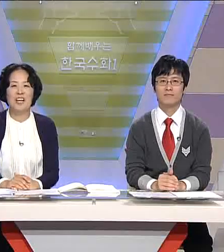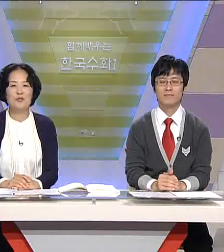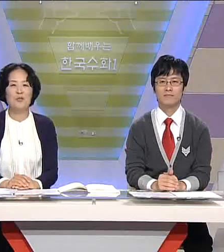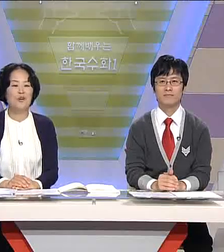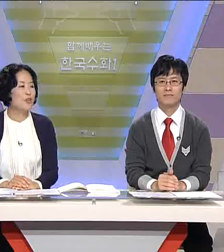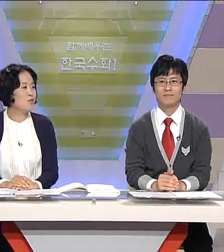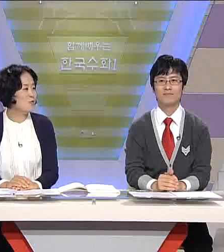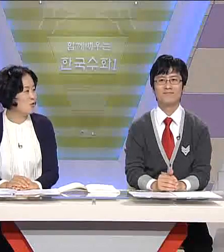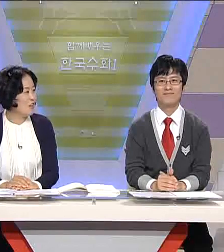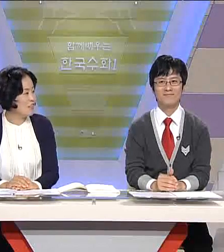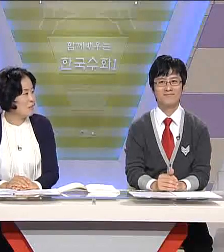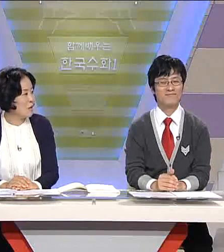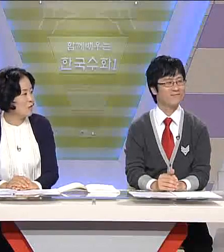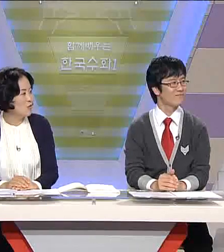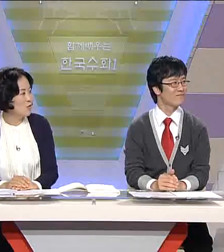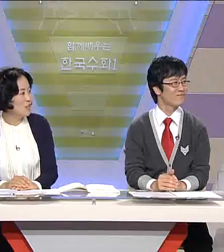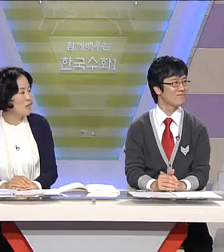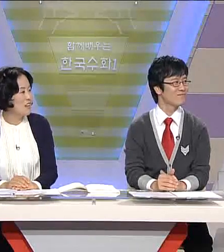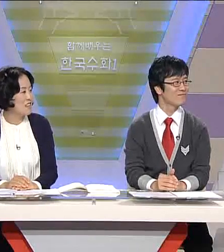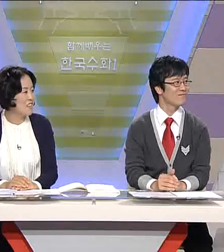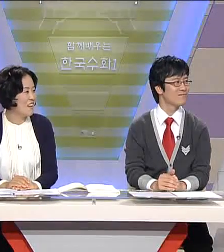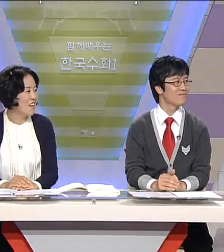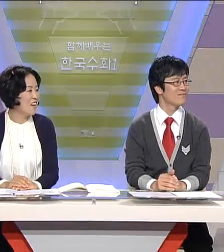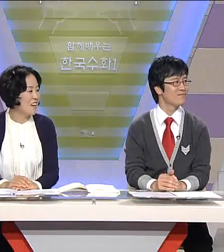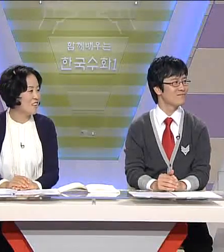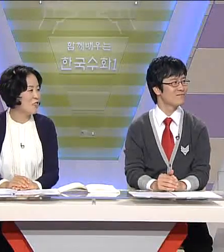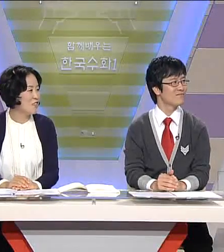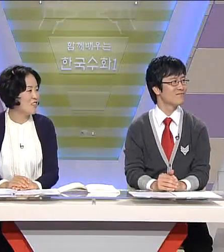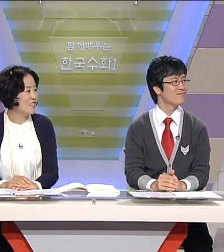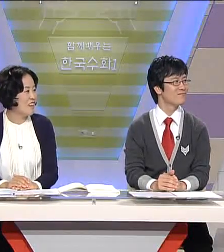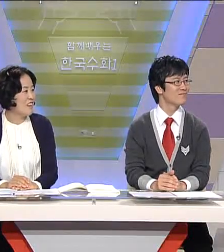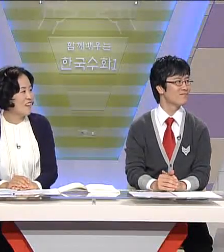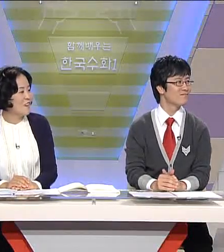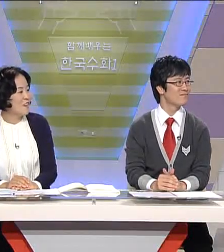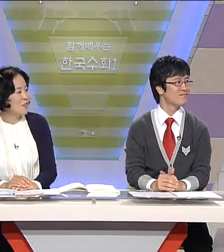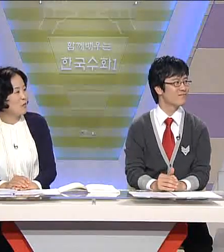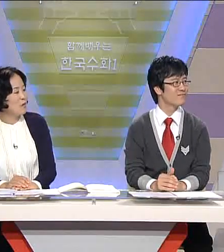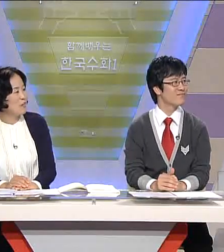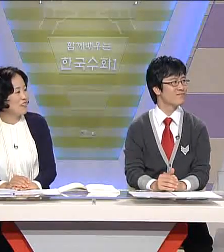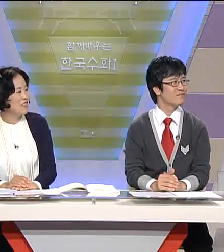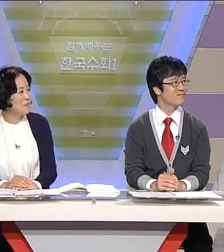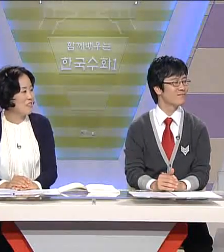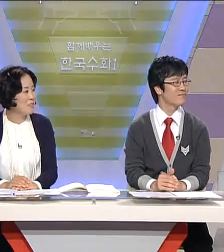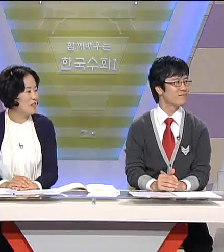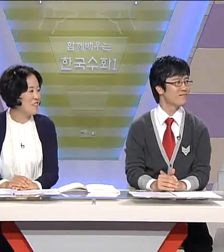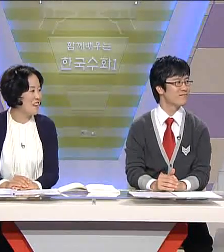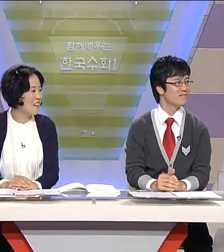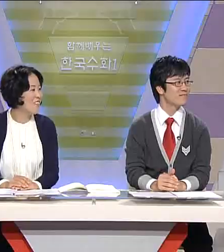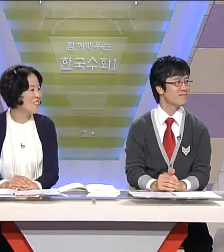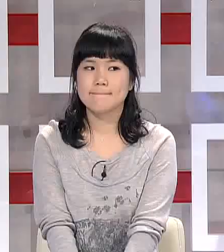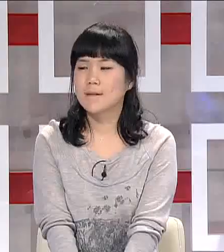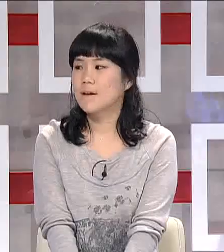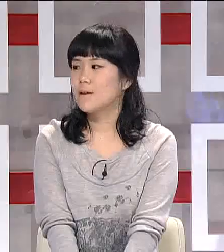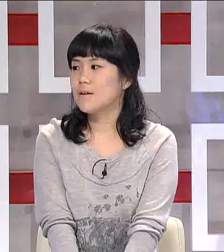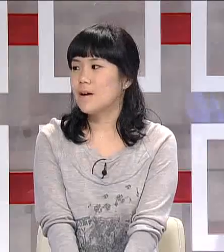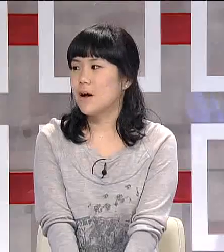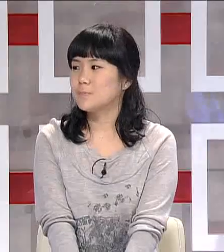다소 어려운 수화들을 배우는 우리 김현애 학생 같이 해주셨는데 소감이 어떤지 한 말씀 해줄까요?